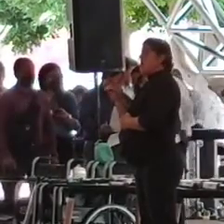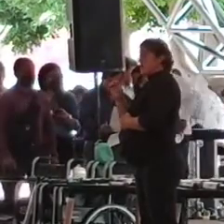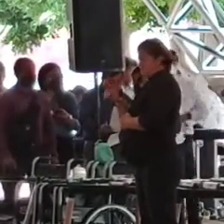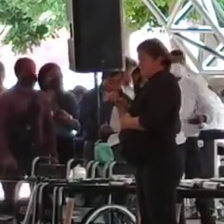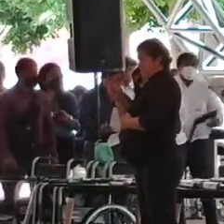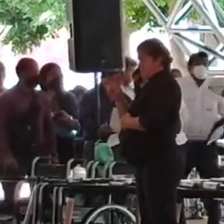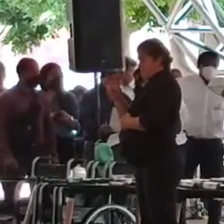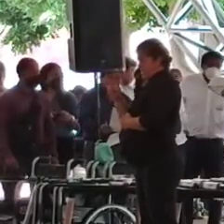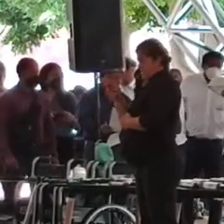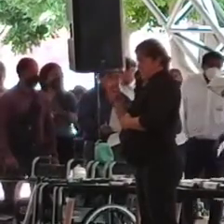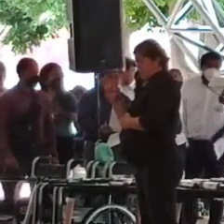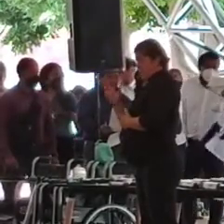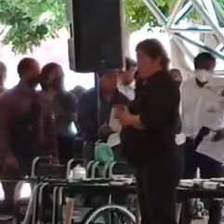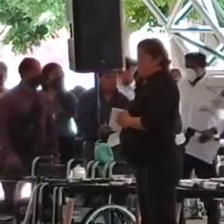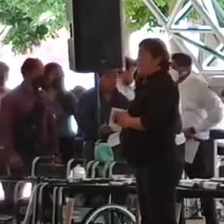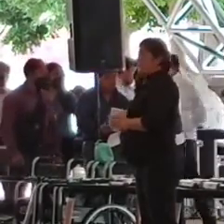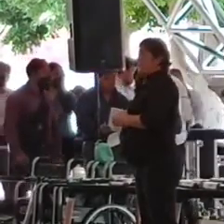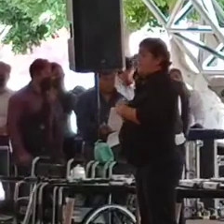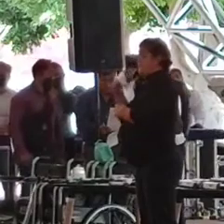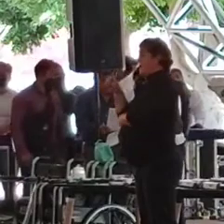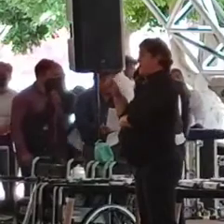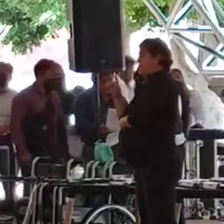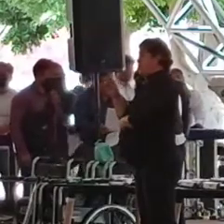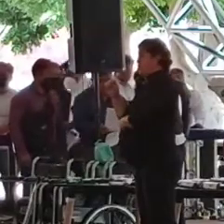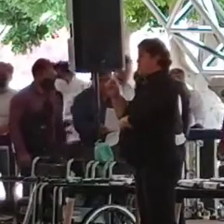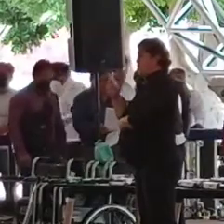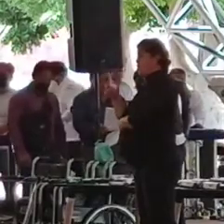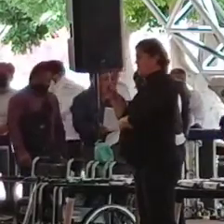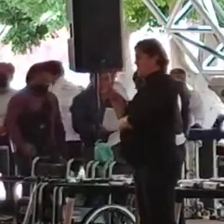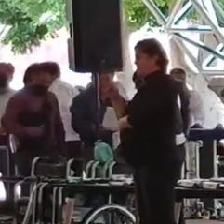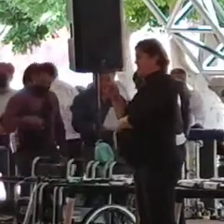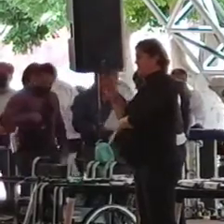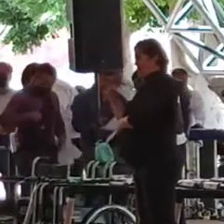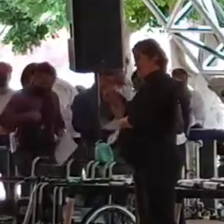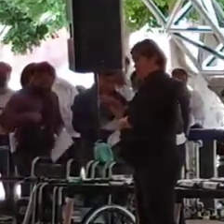a nuestro adulto Guillermo García Rivera de Calpulalpa,